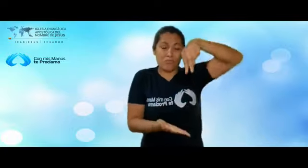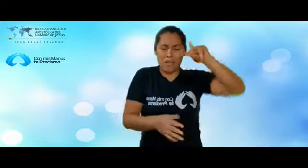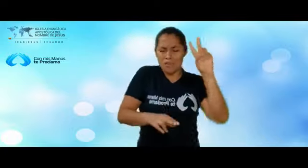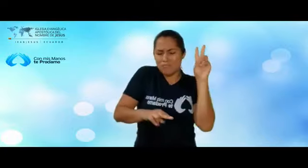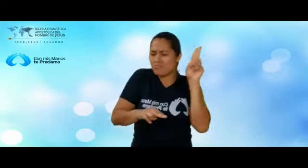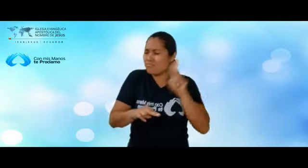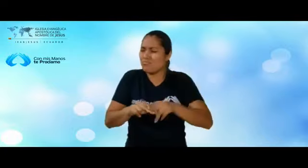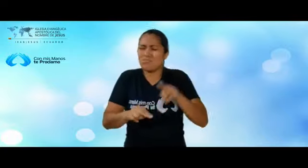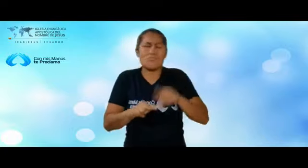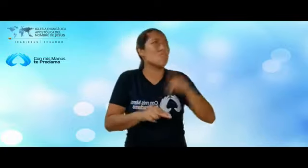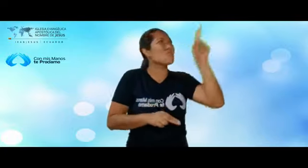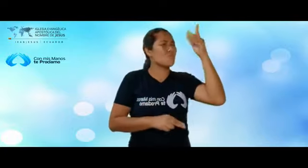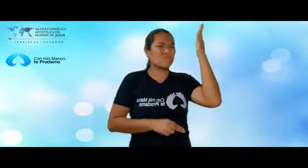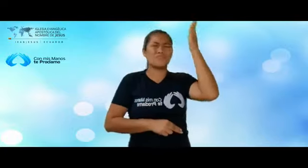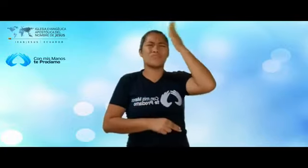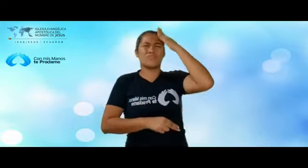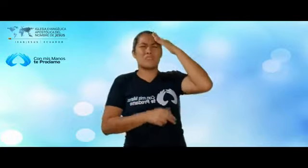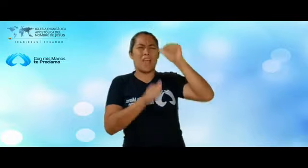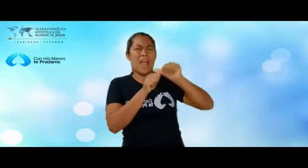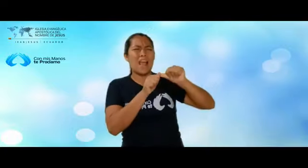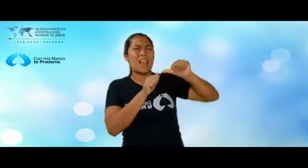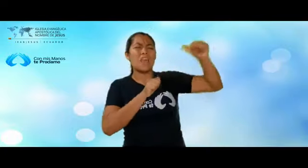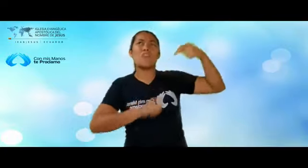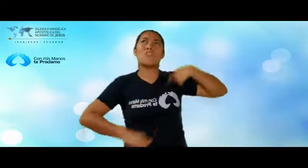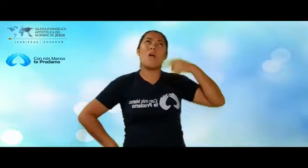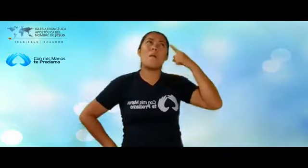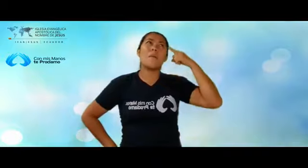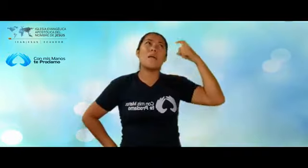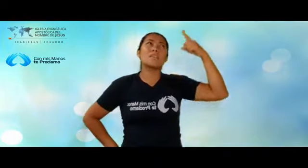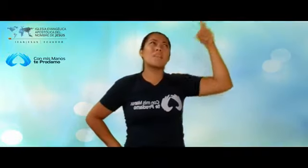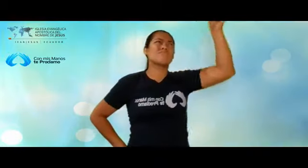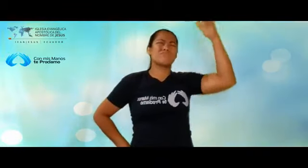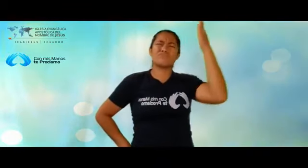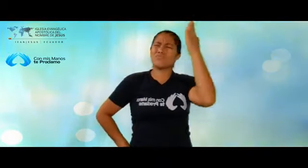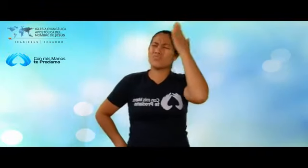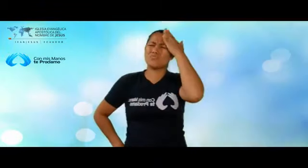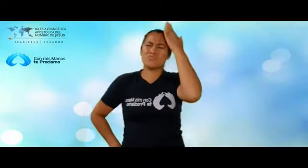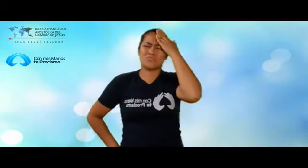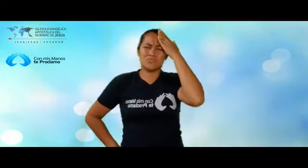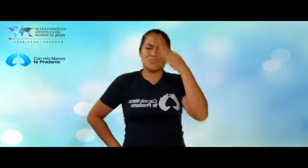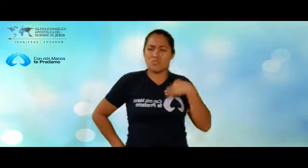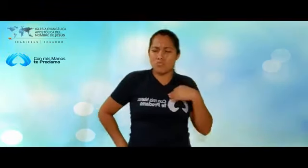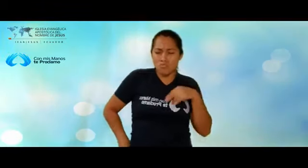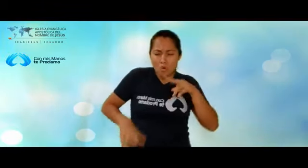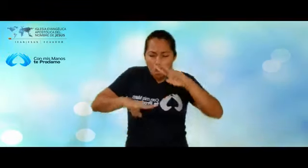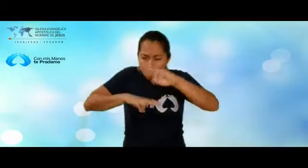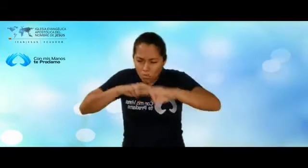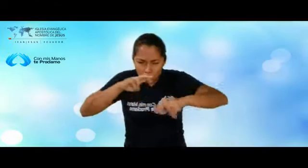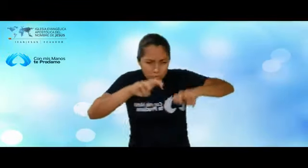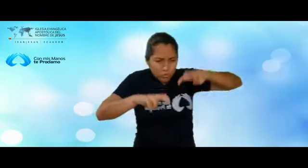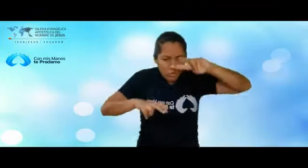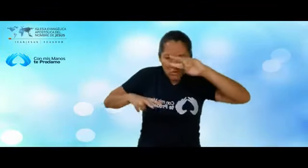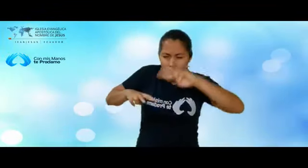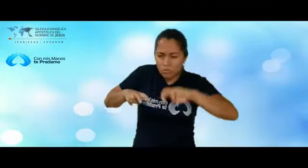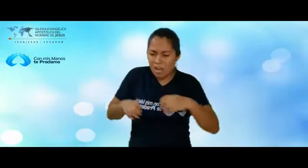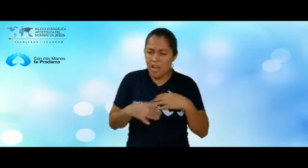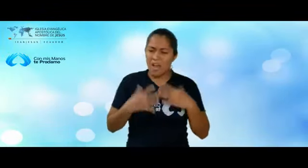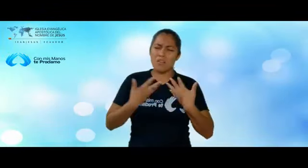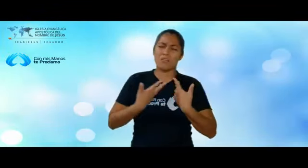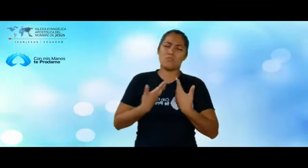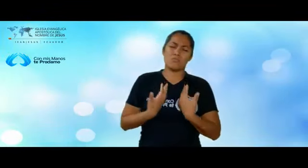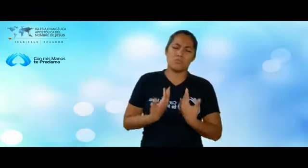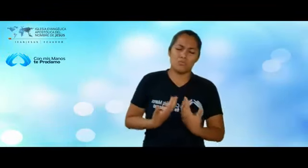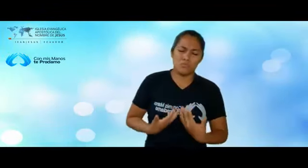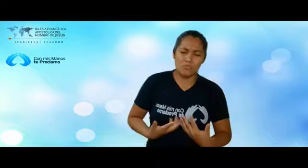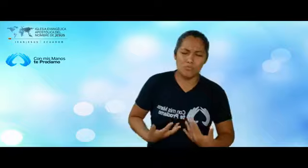levantar. Has entendido desde lejos mis pensamientos. Has escudriñado mi andar y mi